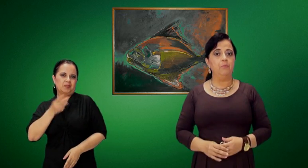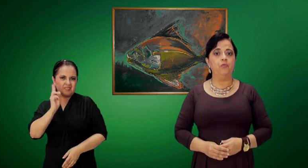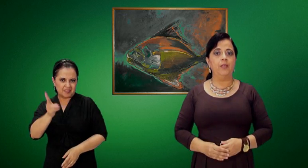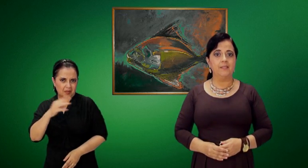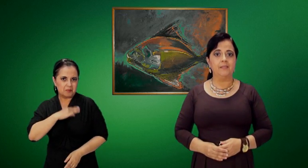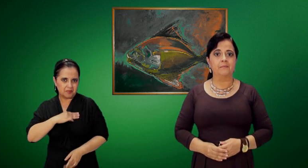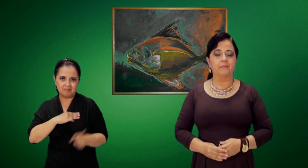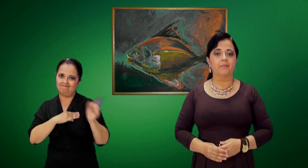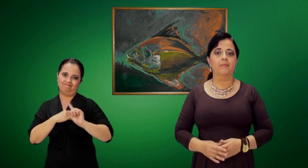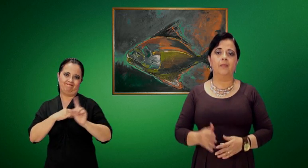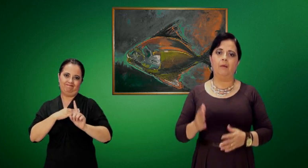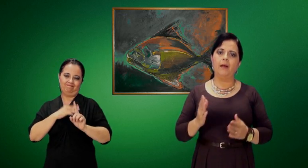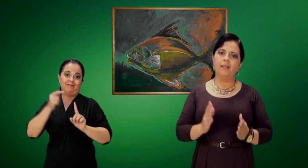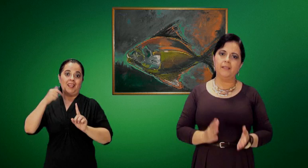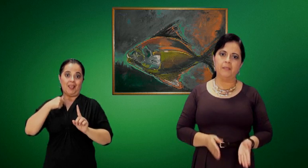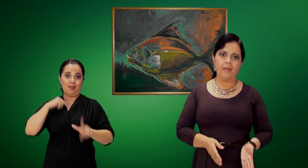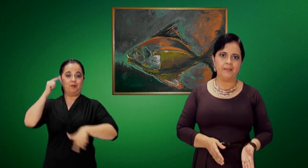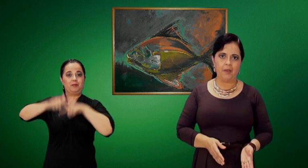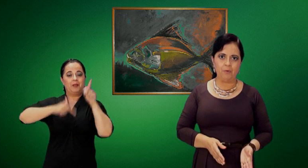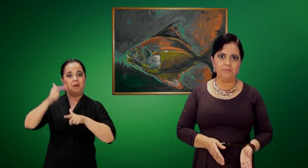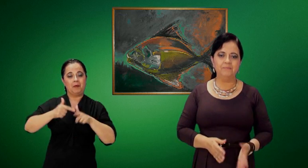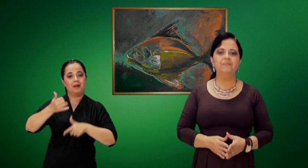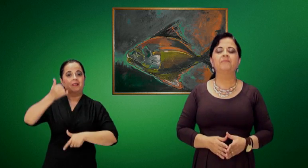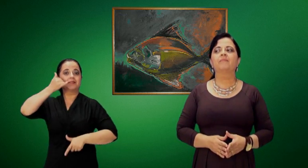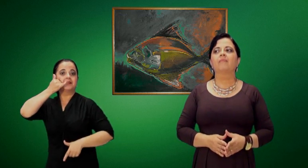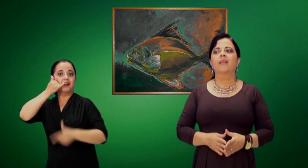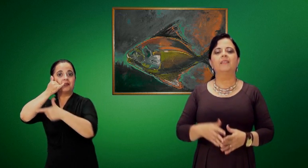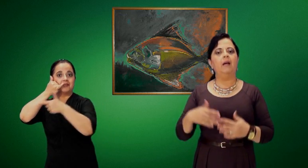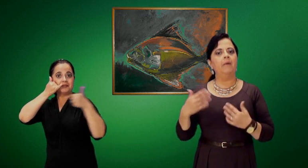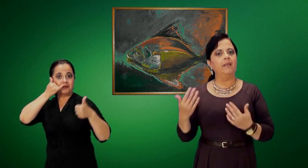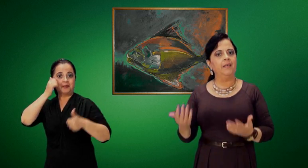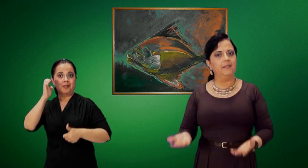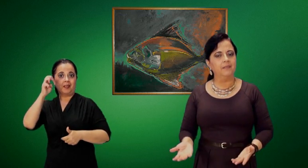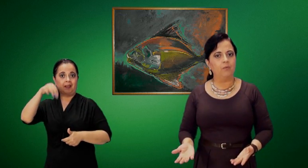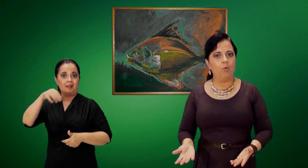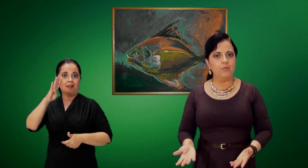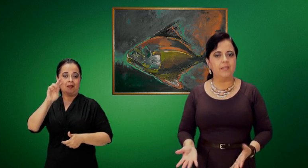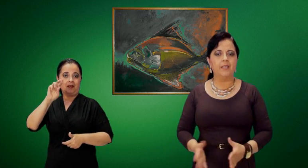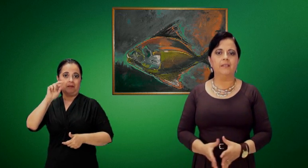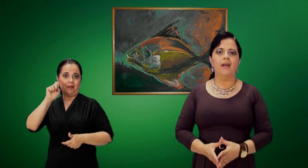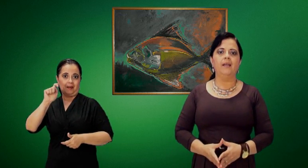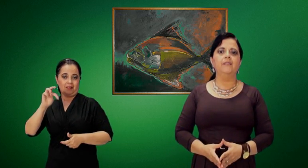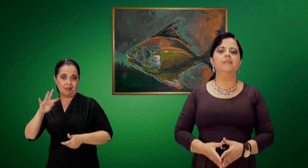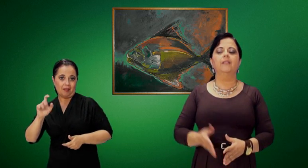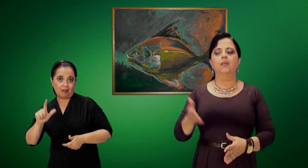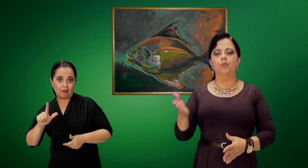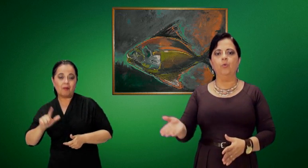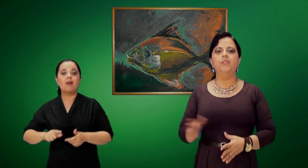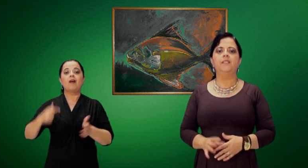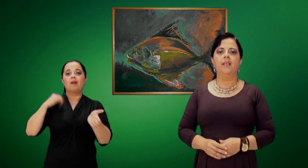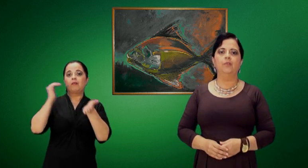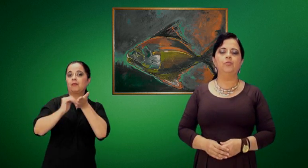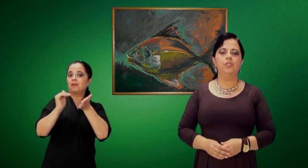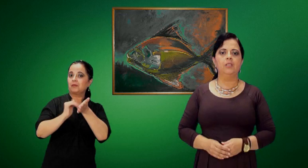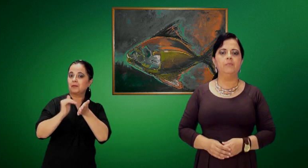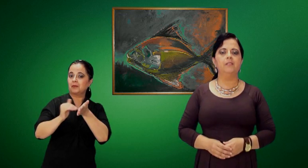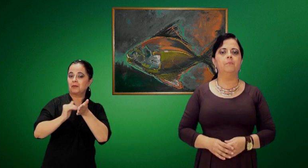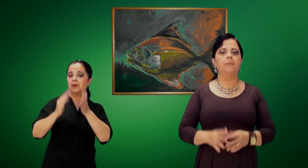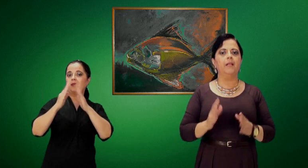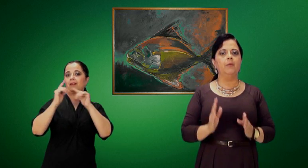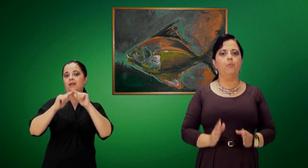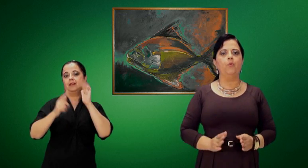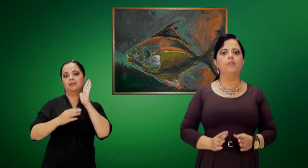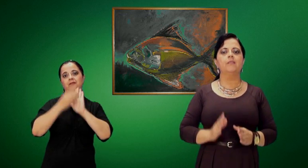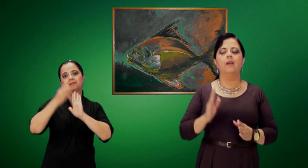nem sempre foi assim. Trabalhei na Embratel, trabalhei como secretária no Ministério